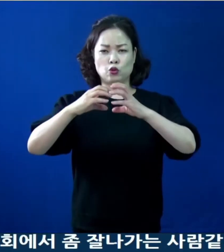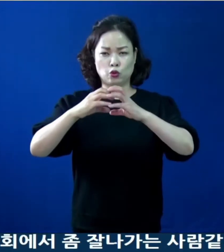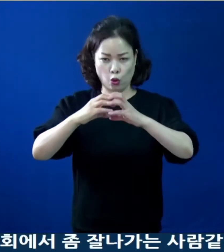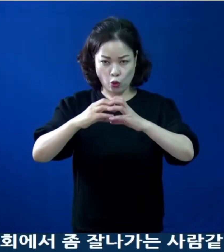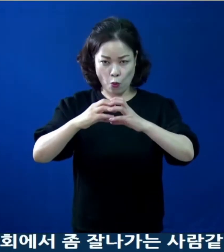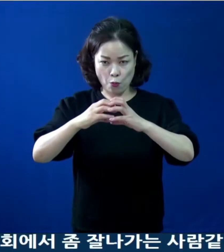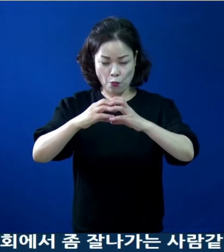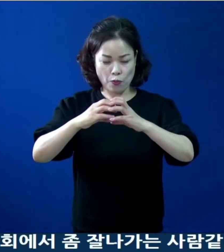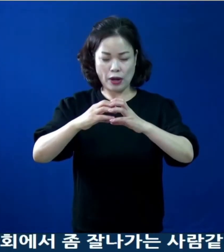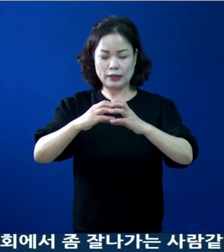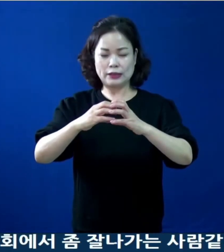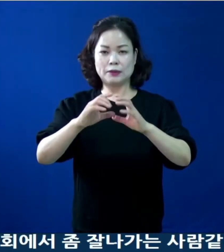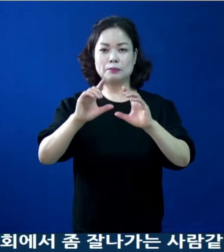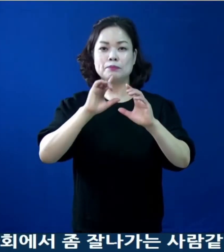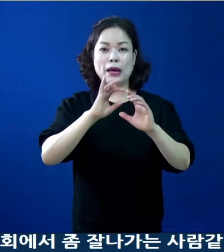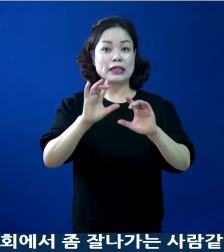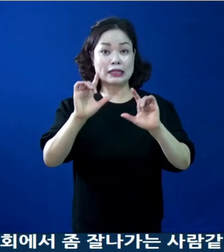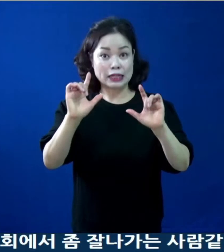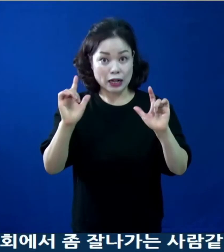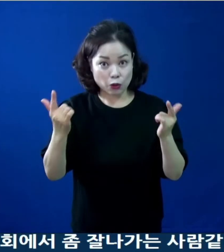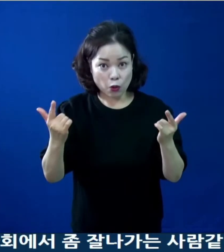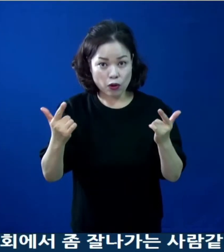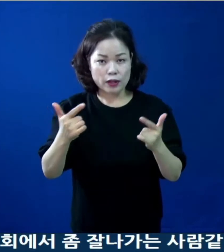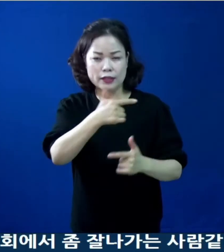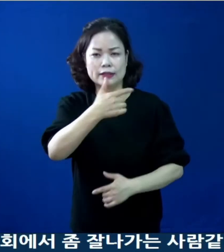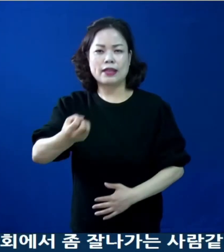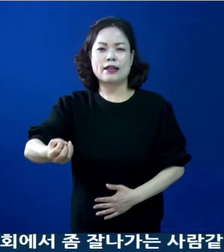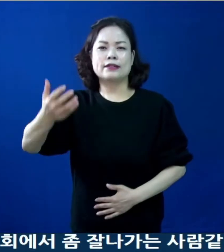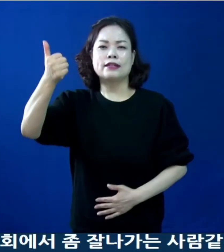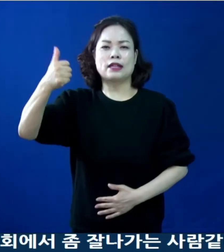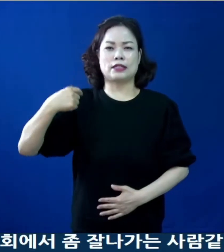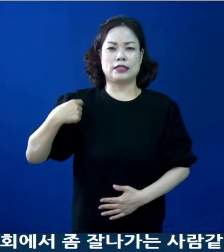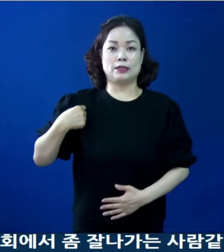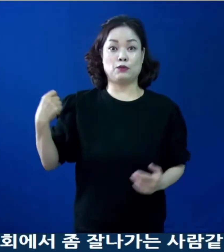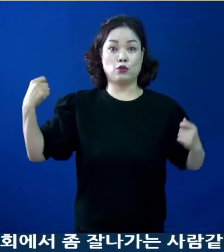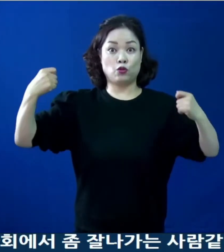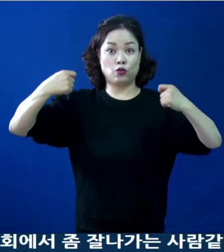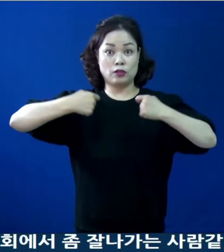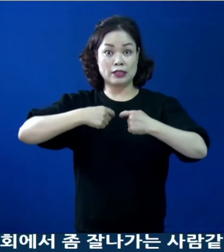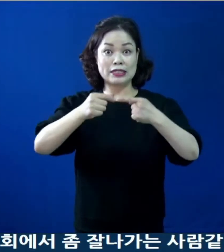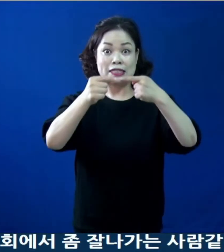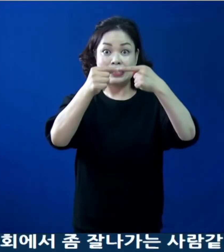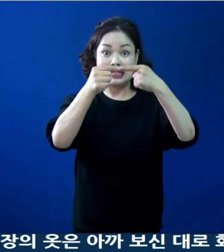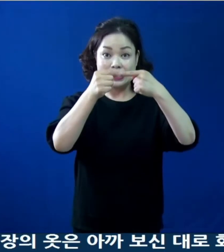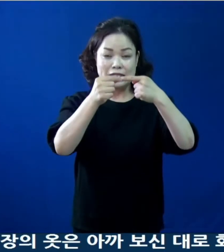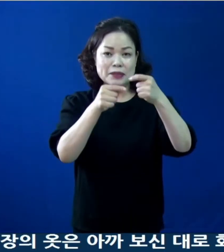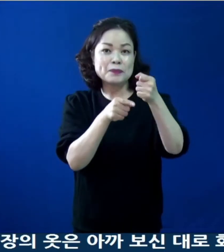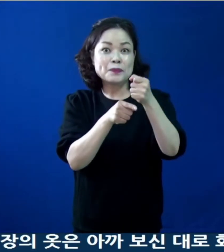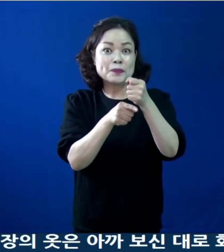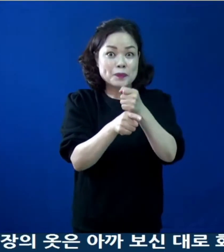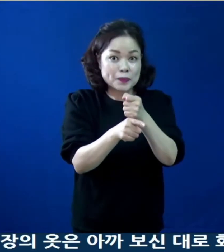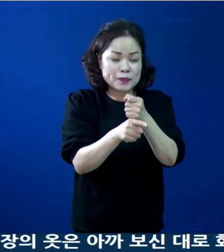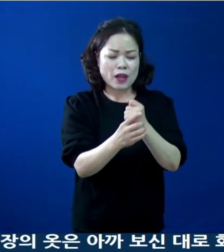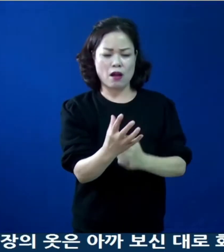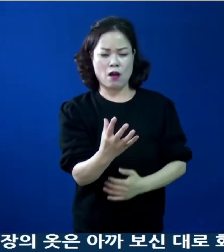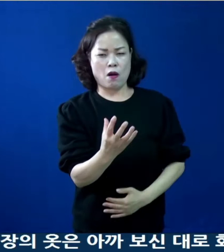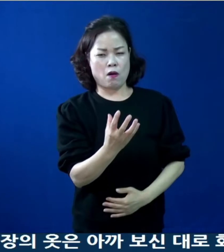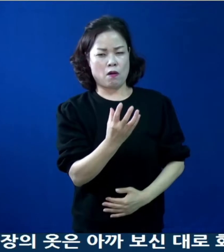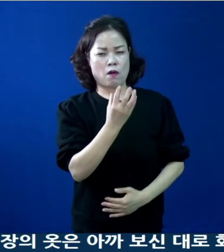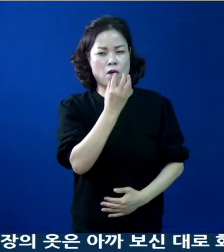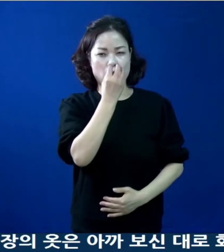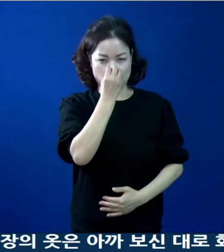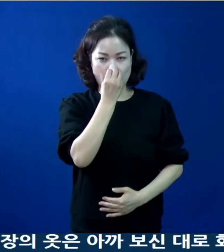존엄함에만 국한시키지 않고 성경은 대제사장이 입은 옷의 첫 번째 의미는